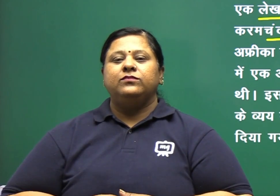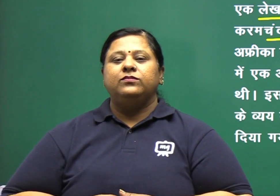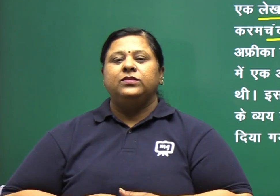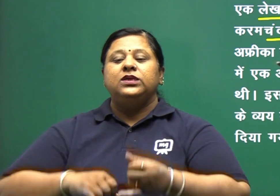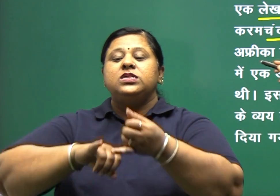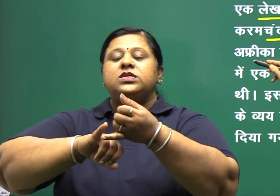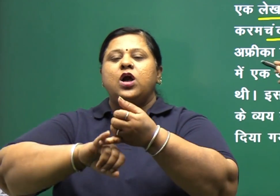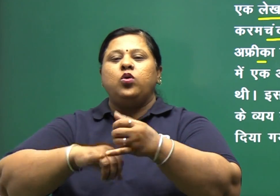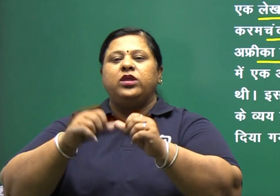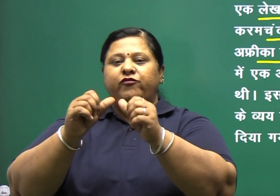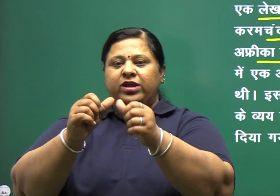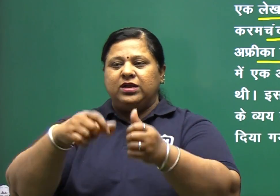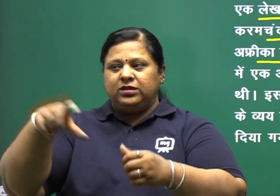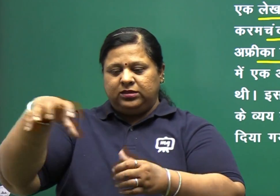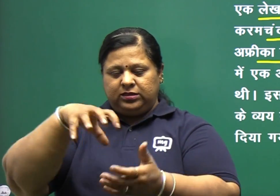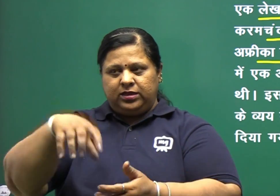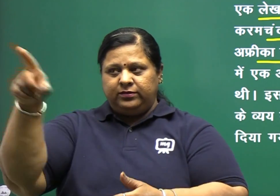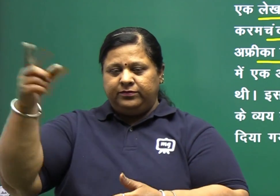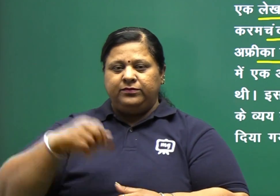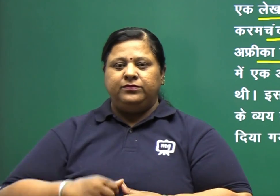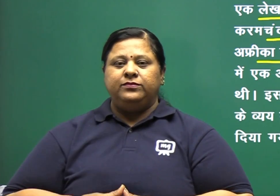दक्षिण अफ्रीका से